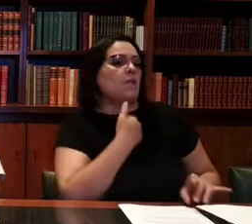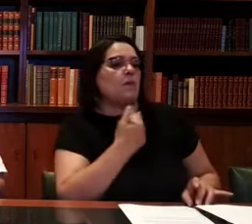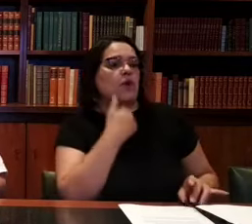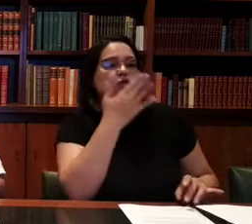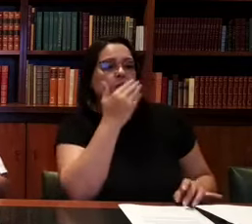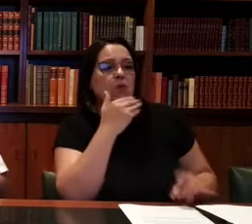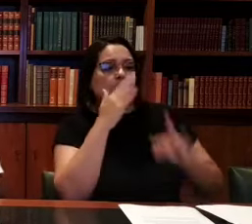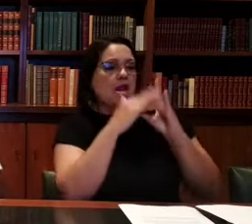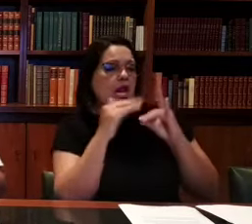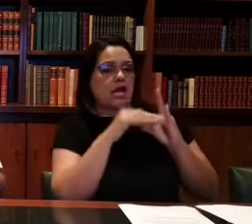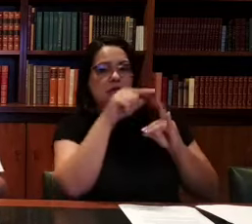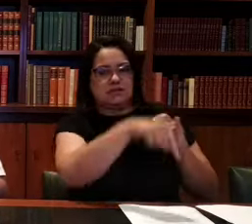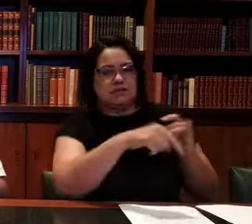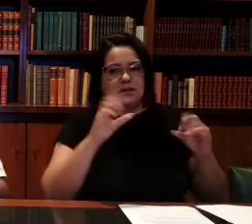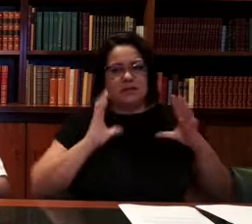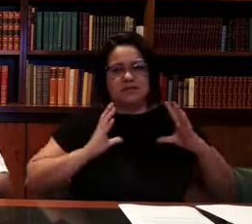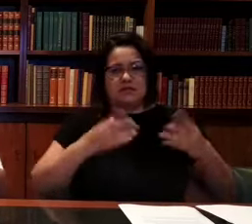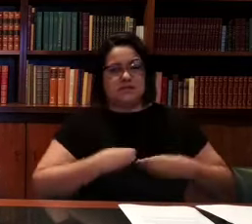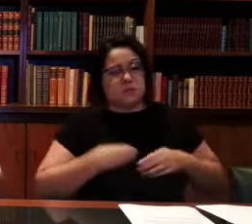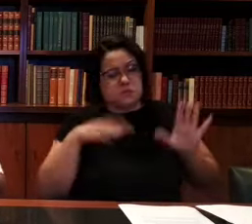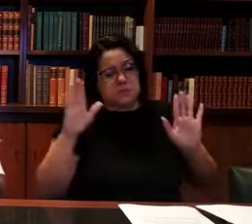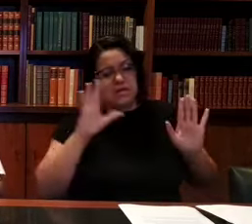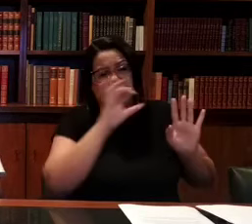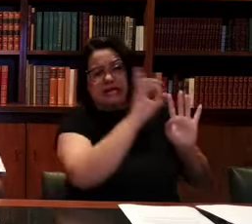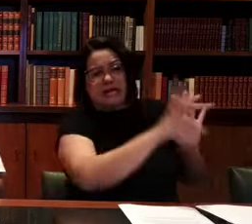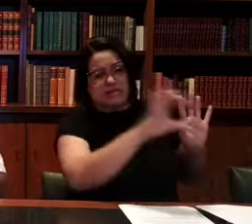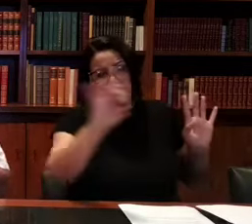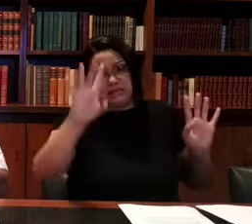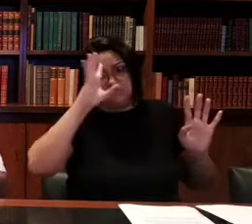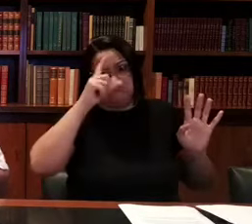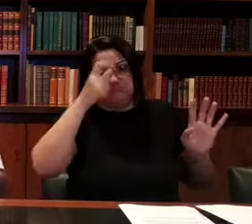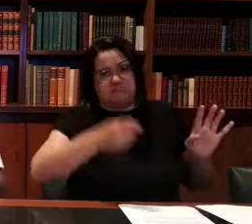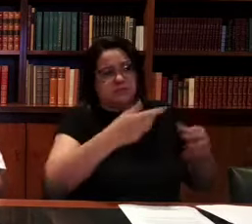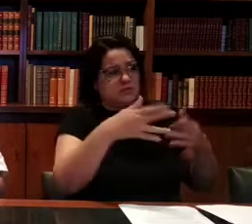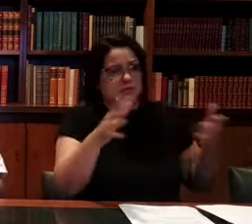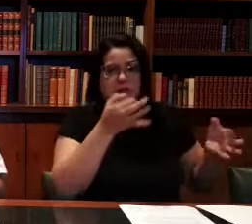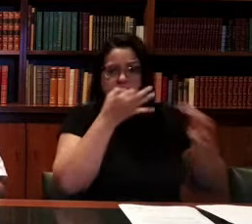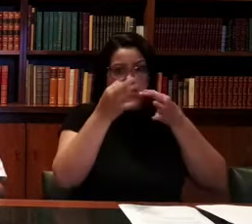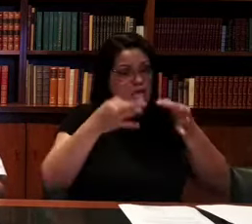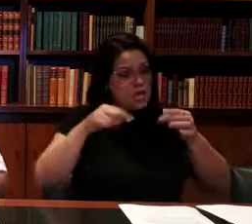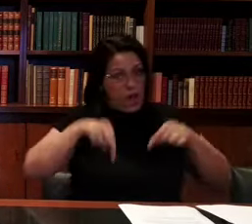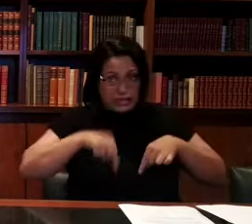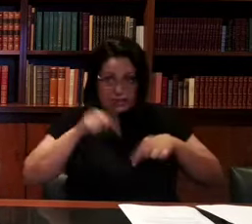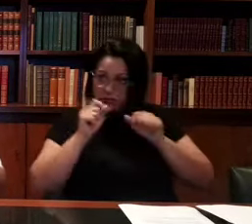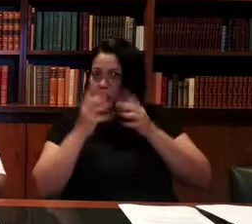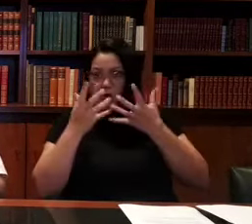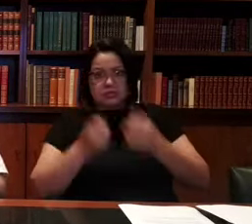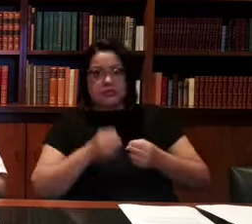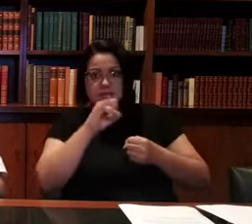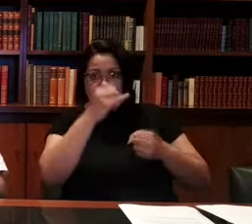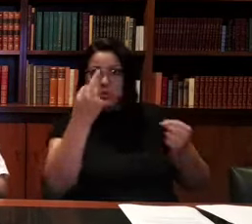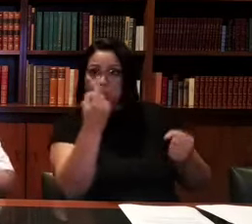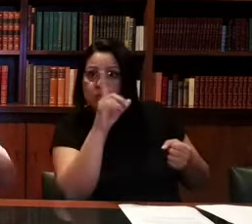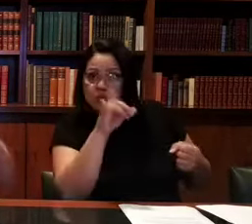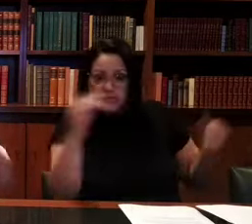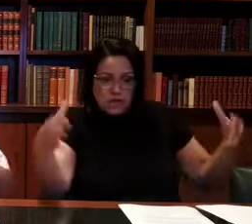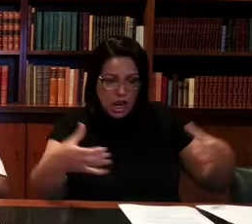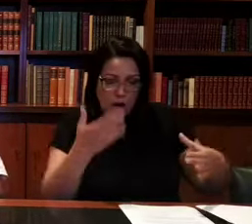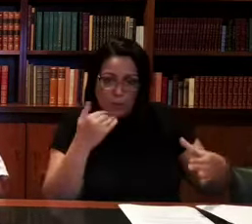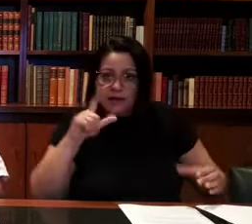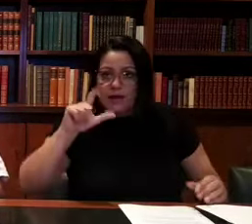é isso vai de cada instituição eu não vou criticar o Supremo por causa disso eu não eu não faço aqui nesse um dia tentar lagosta aqui